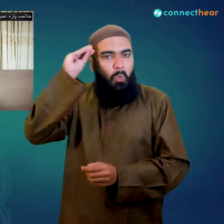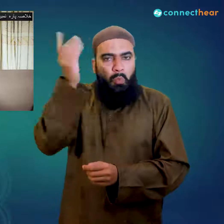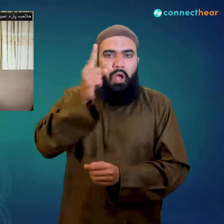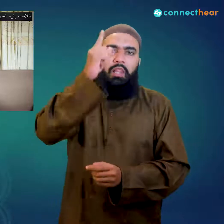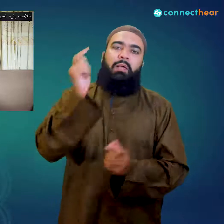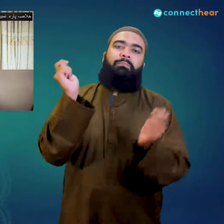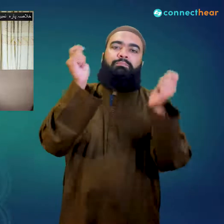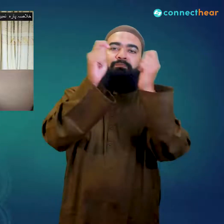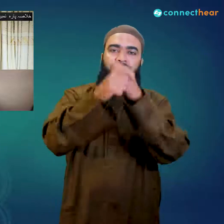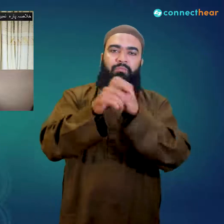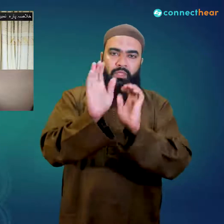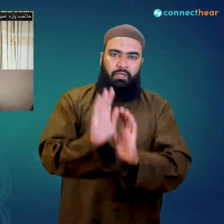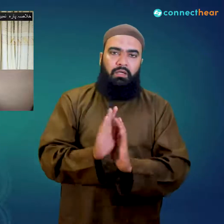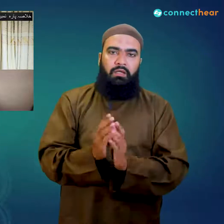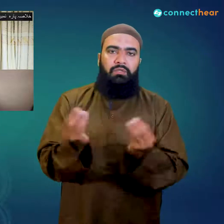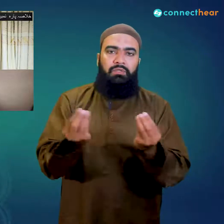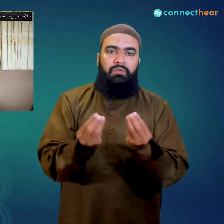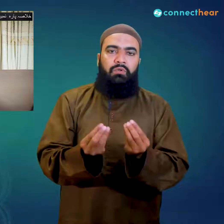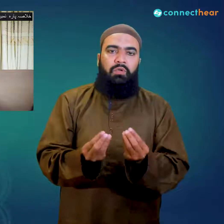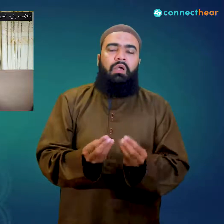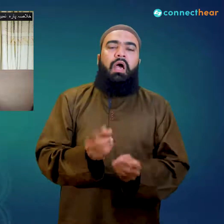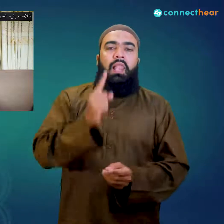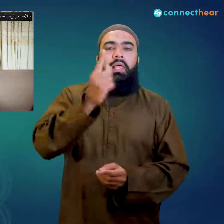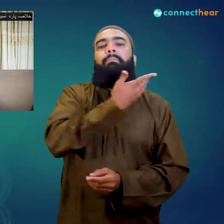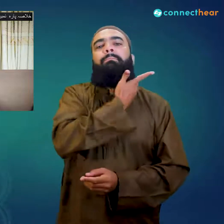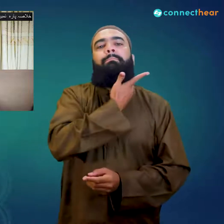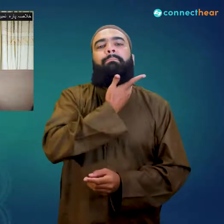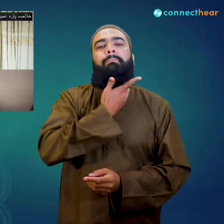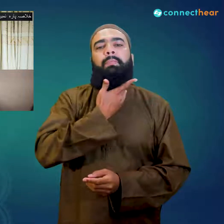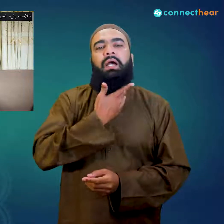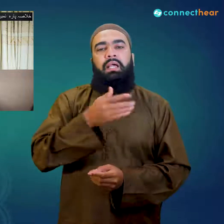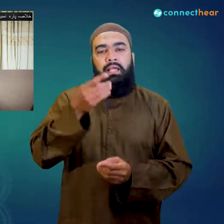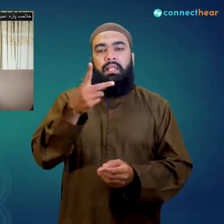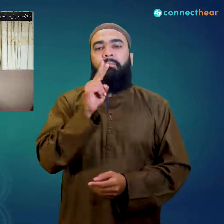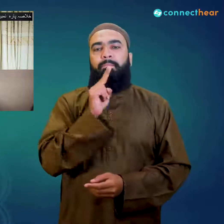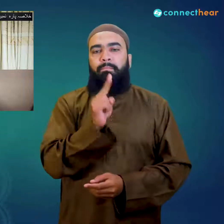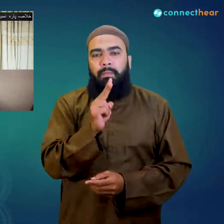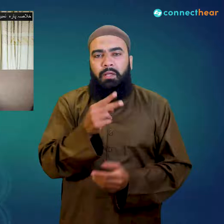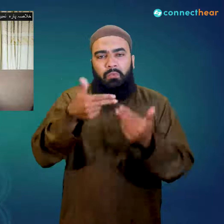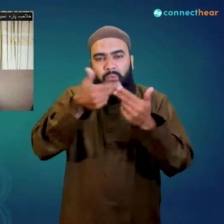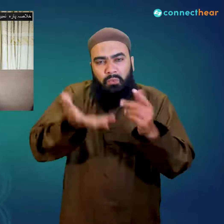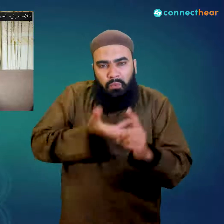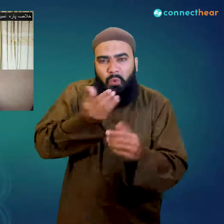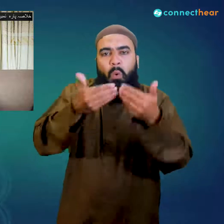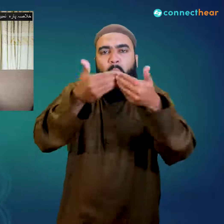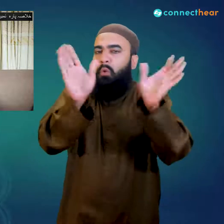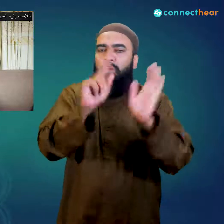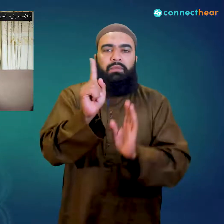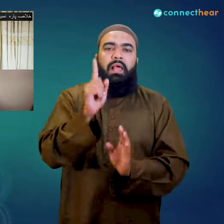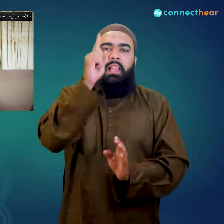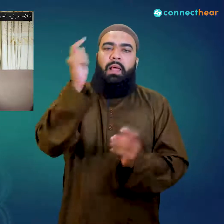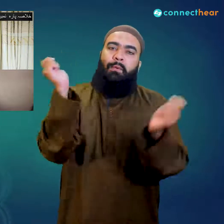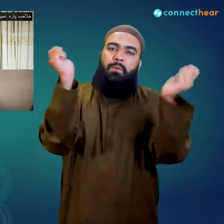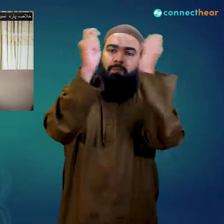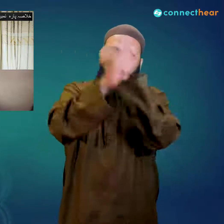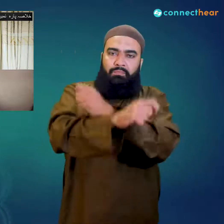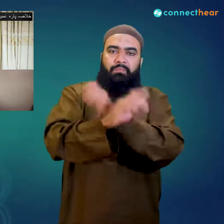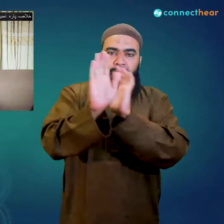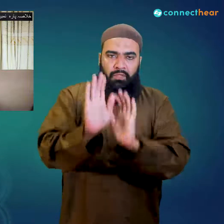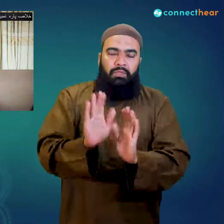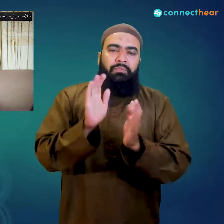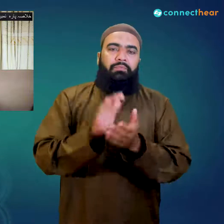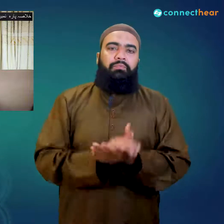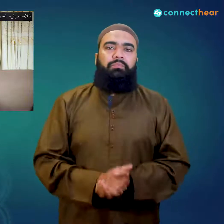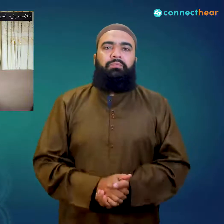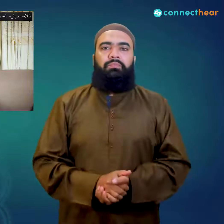کو معلوم نہیں، اور اللہ نے کسی حکمت اور مشیت اور مصلحت کے تحت اس کے معنی کو ظاہر